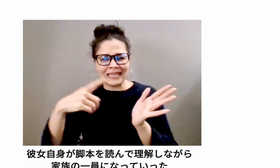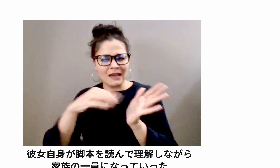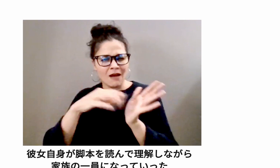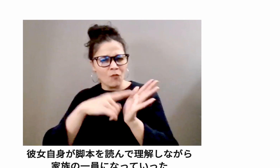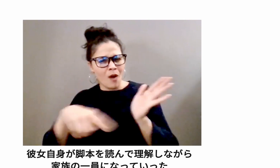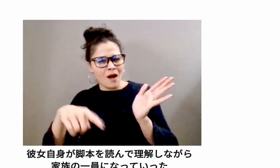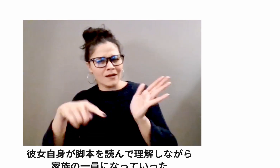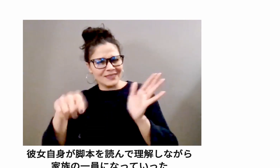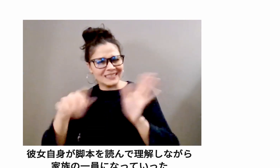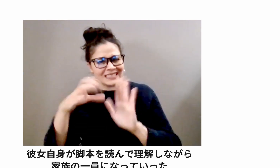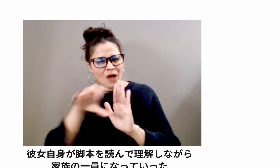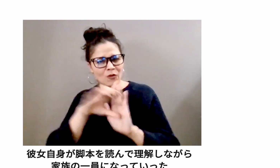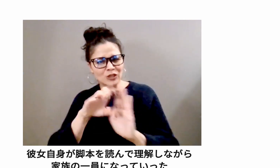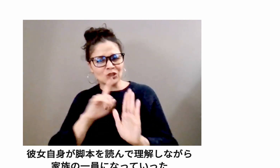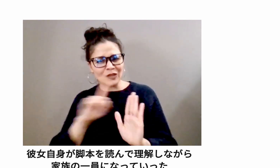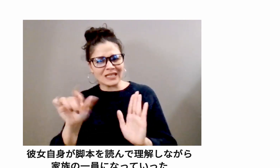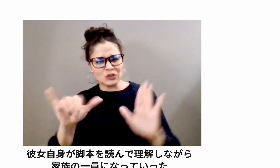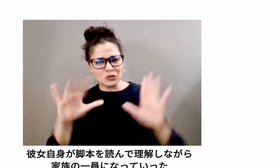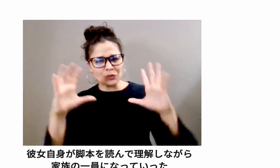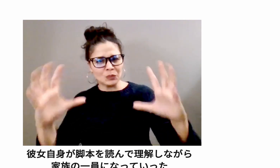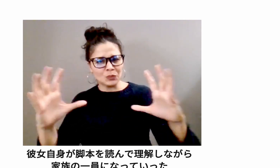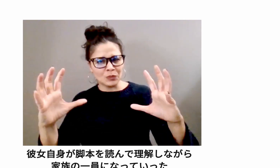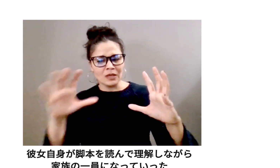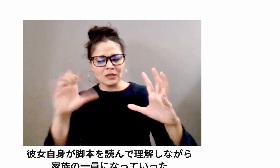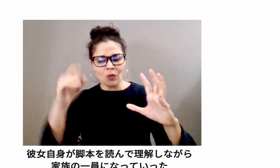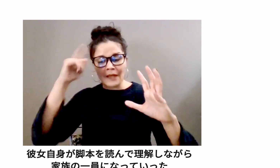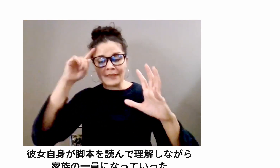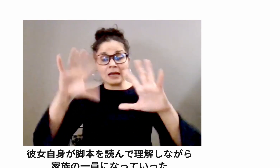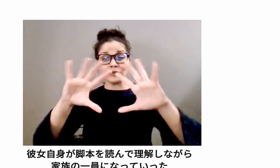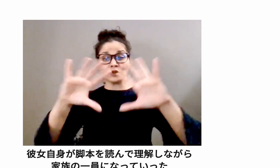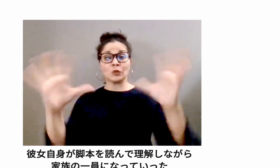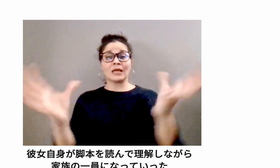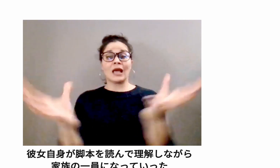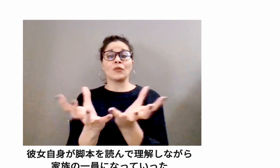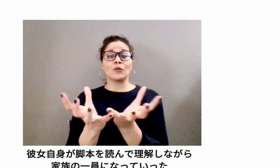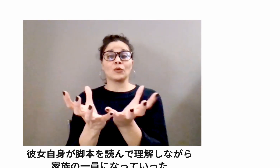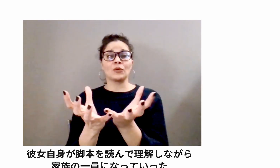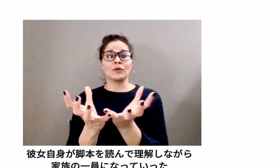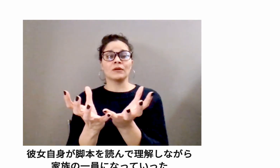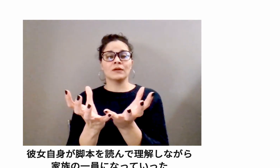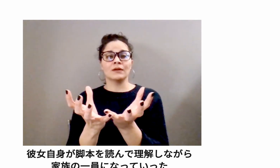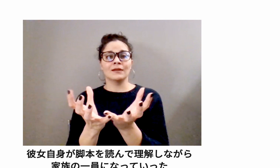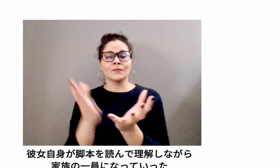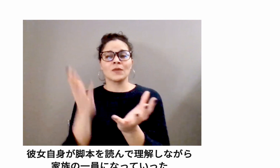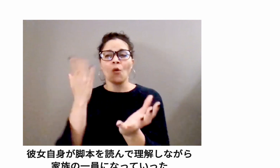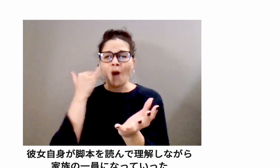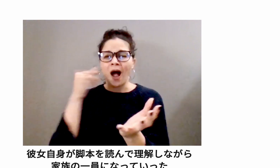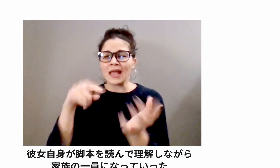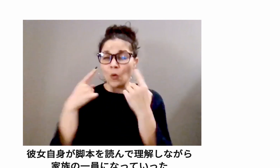に入っていくときに脚本を読んで理解をしながらこの家族の一員になって